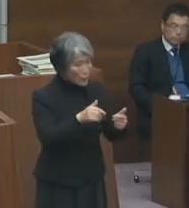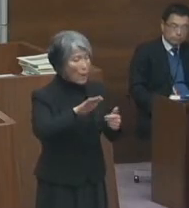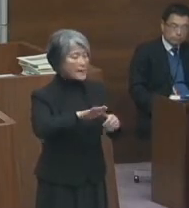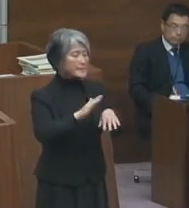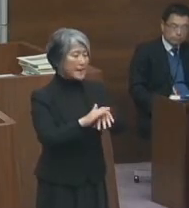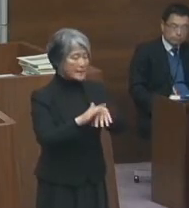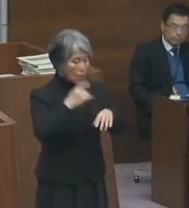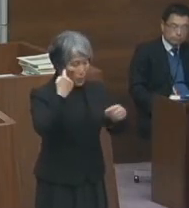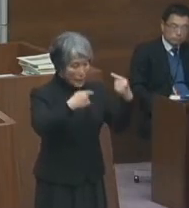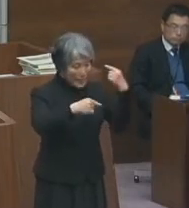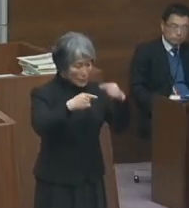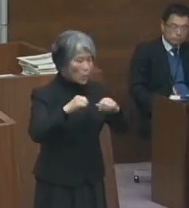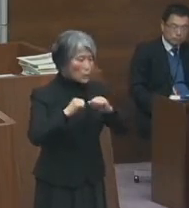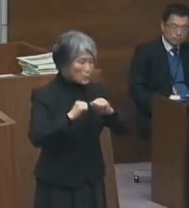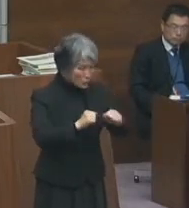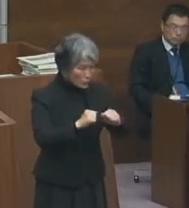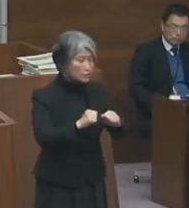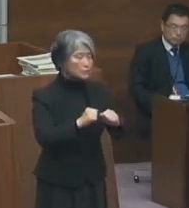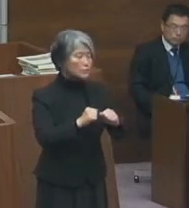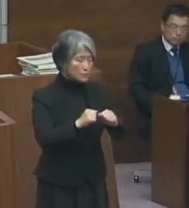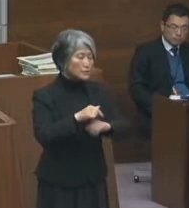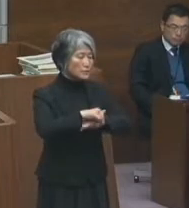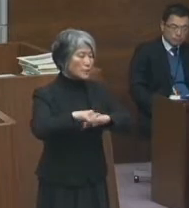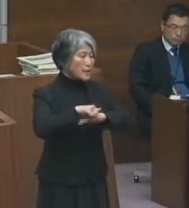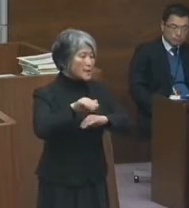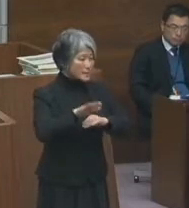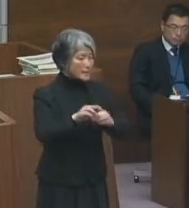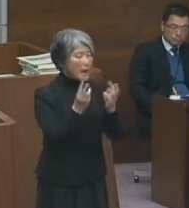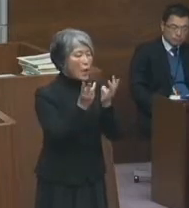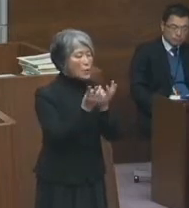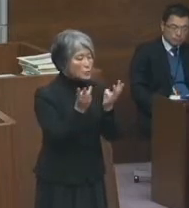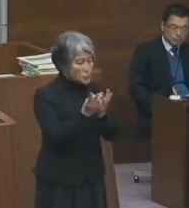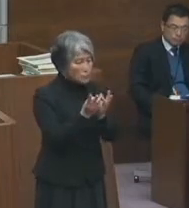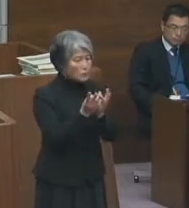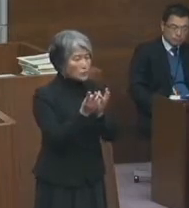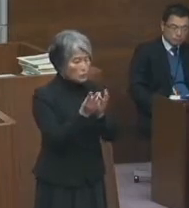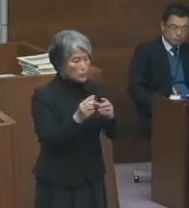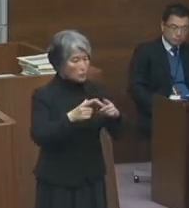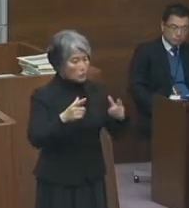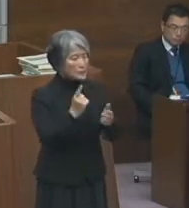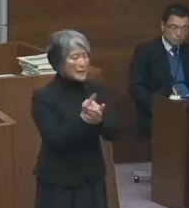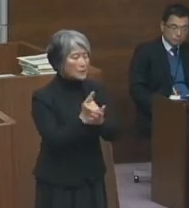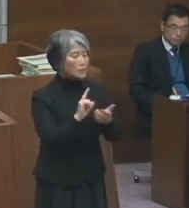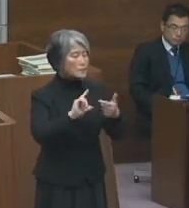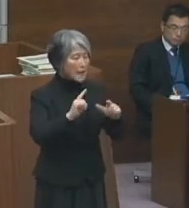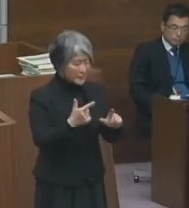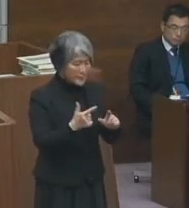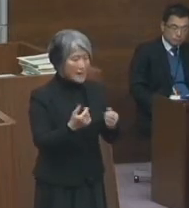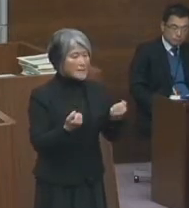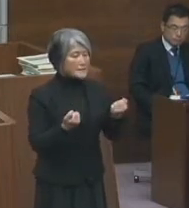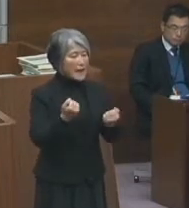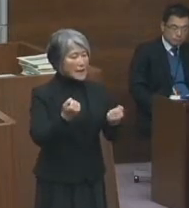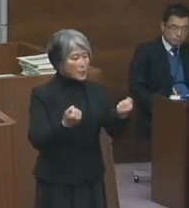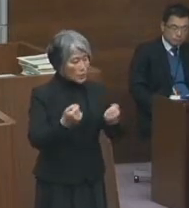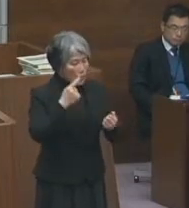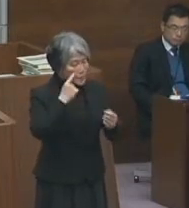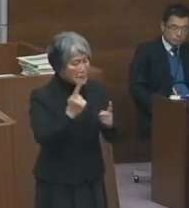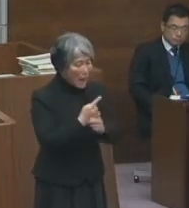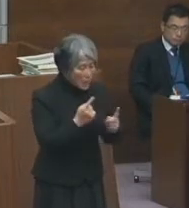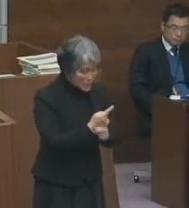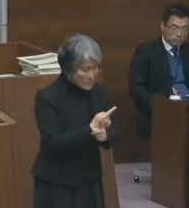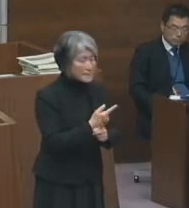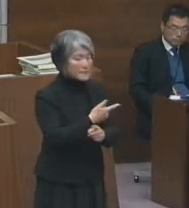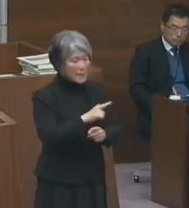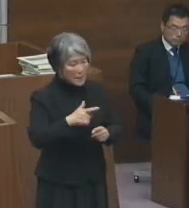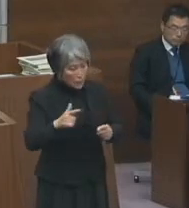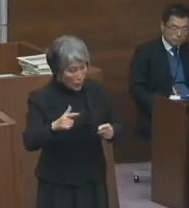便数だけにこだわることなく、道路の整備状況に応じた車両の見直しなど、さまざまな面から利用者の増加につながる